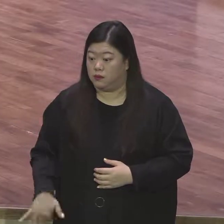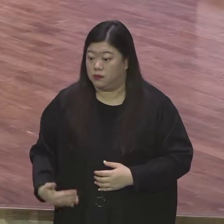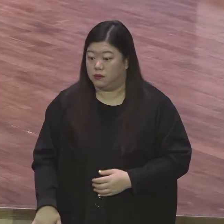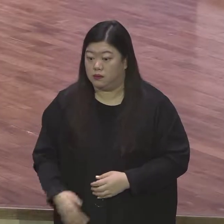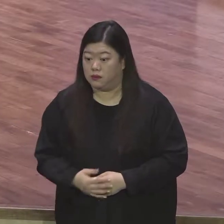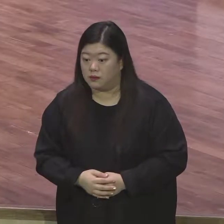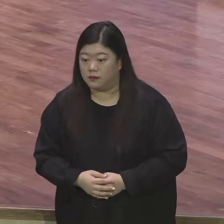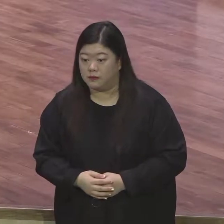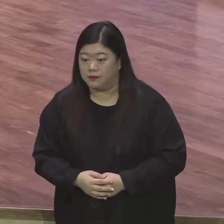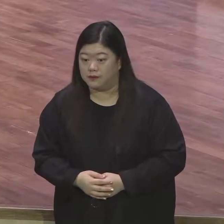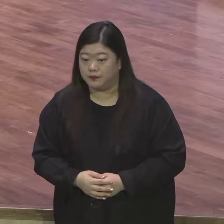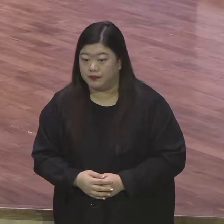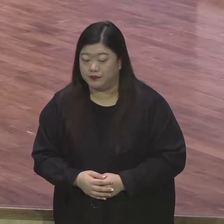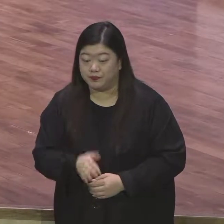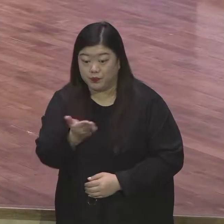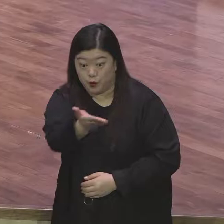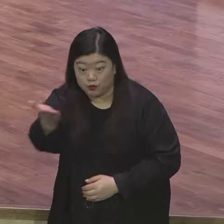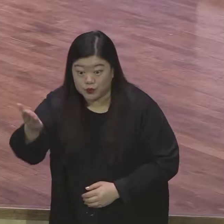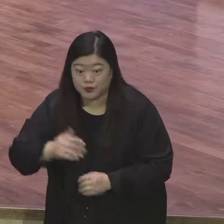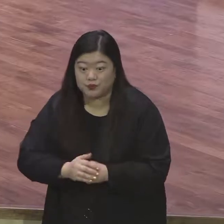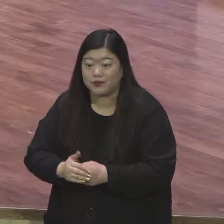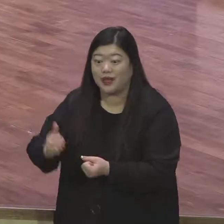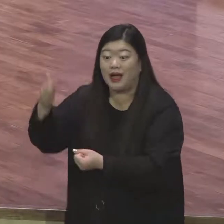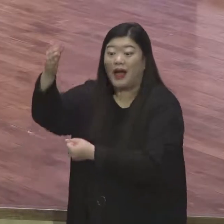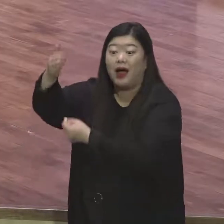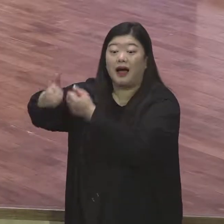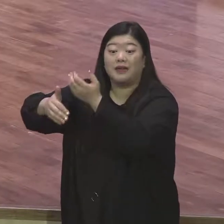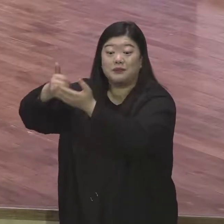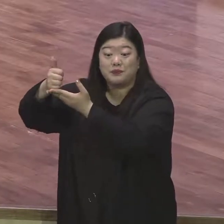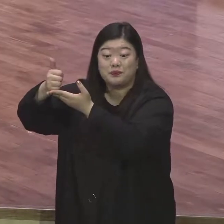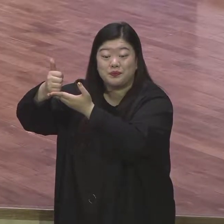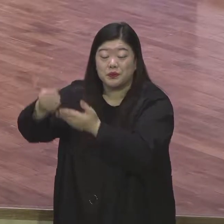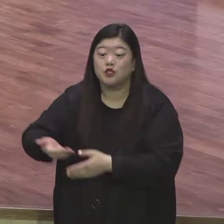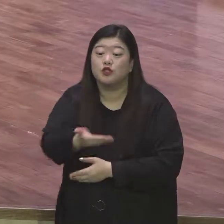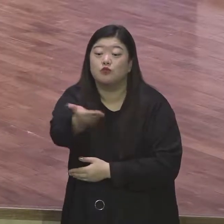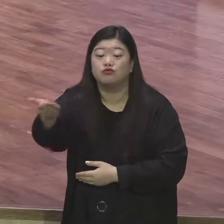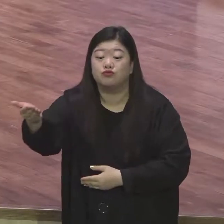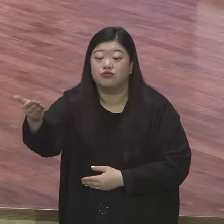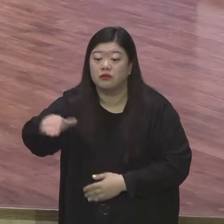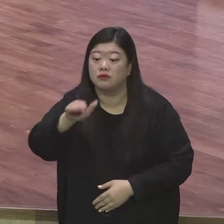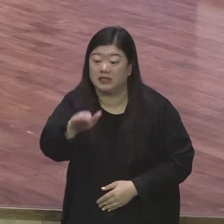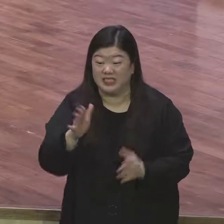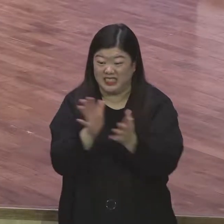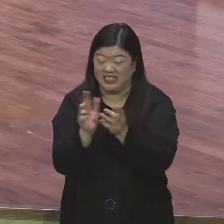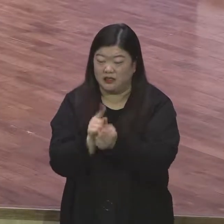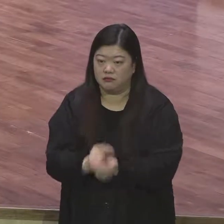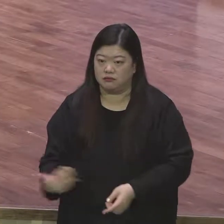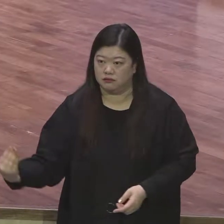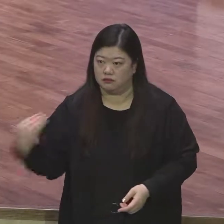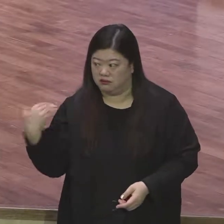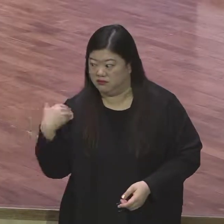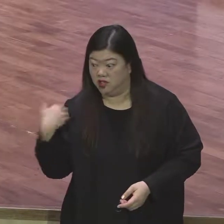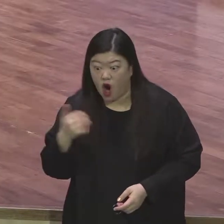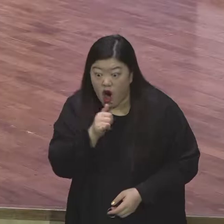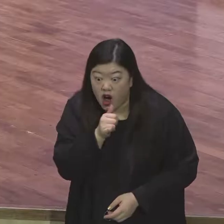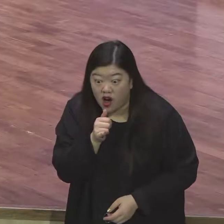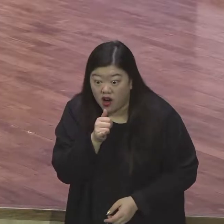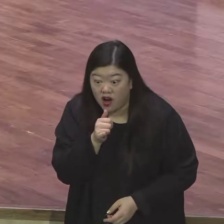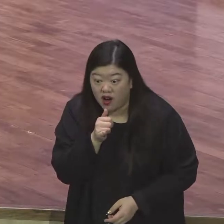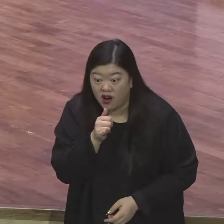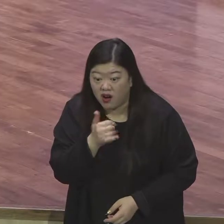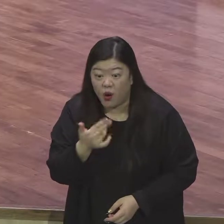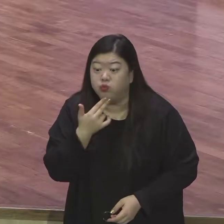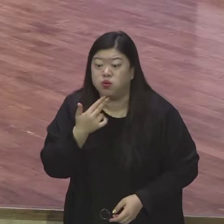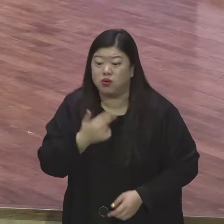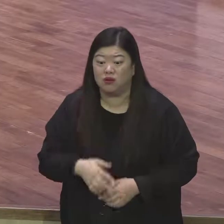하나님께서 말씀하실 때 하나님 직접 여러분 이름 부릅니까? 하나님 여러분에게 직접 직분을 줘요? 하나님